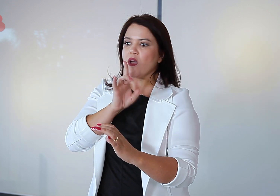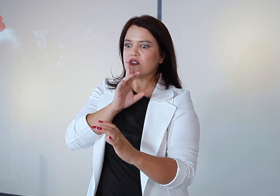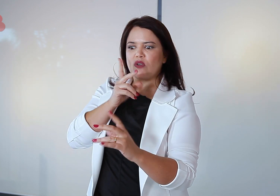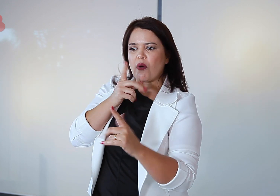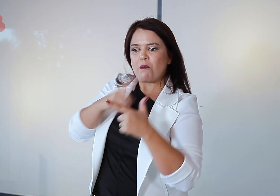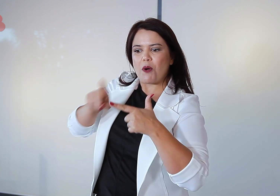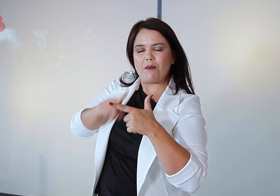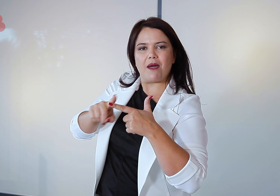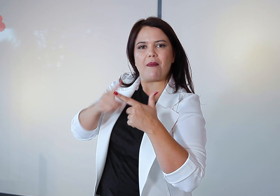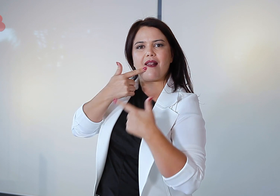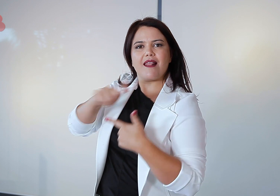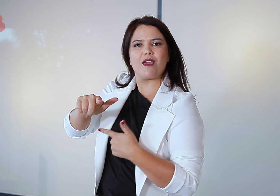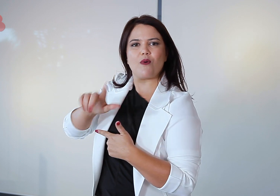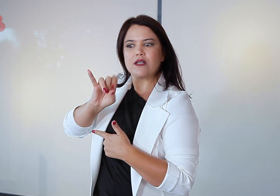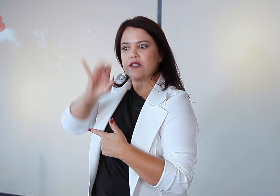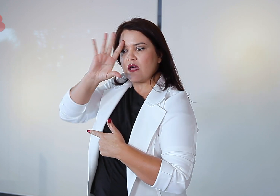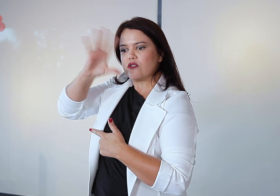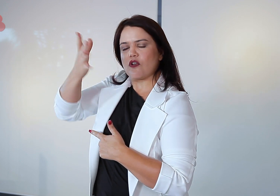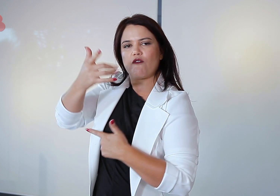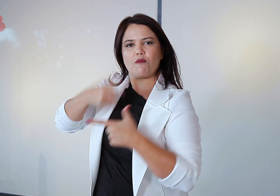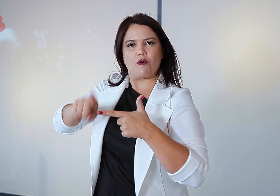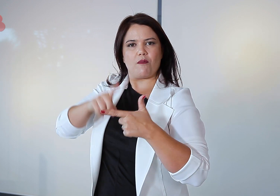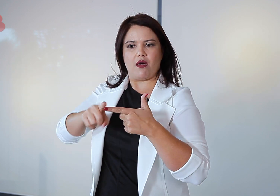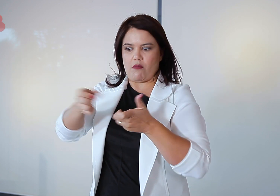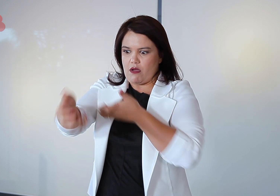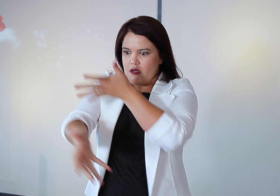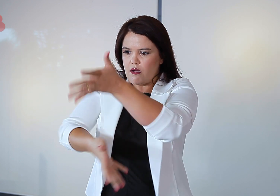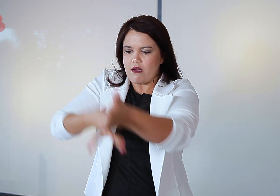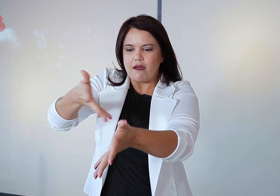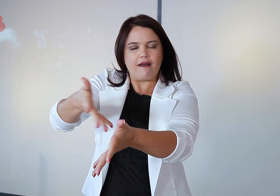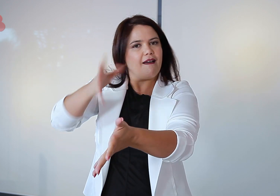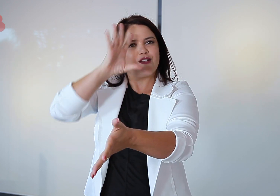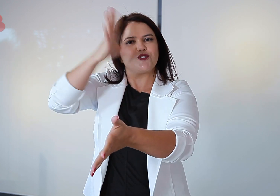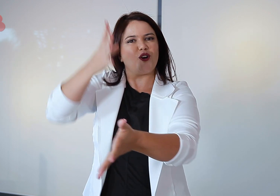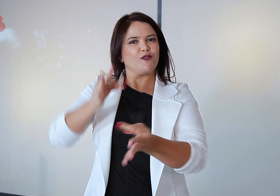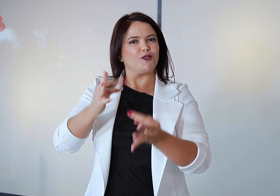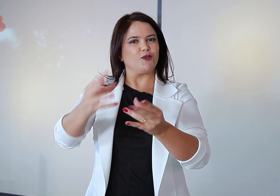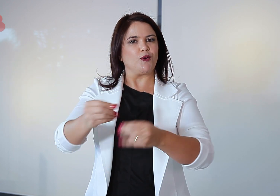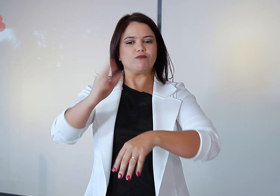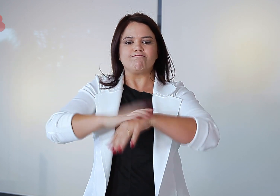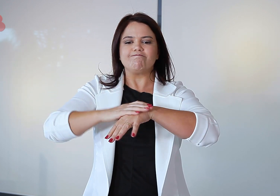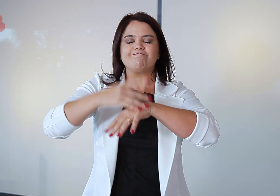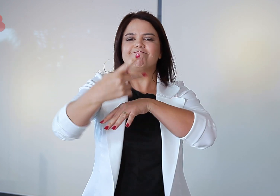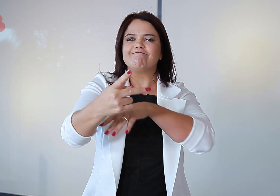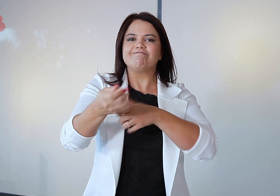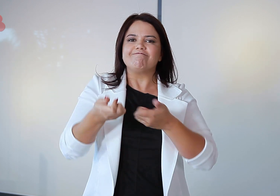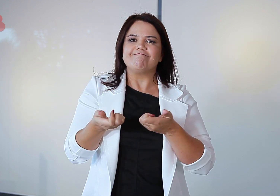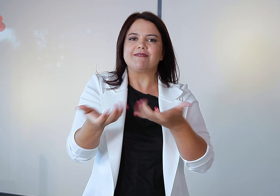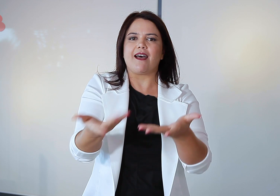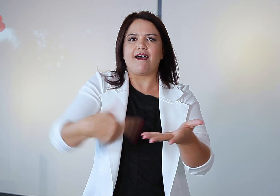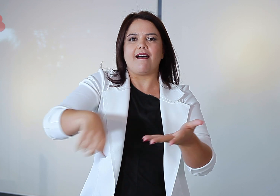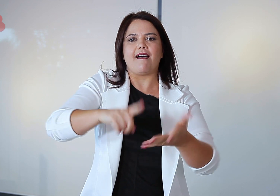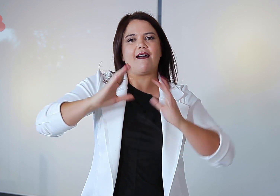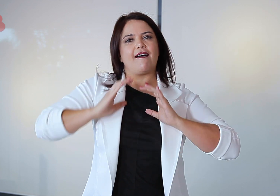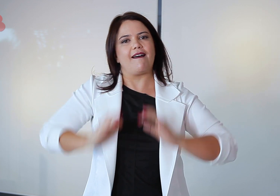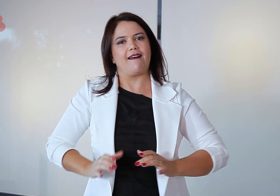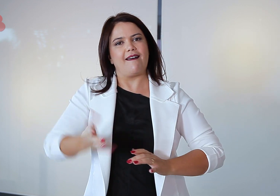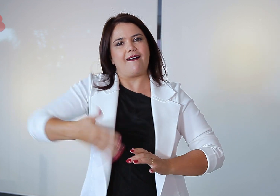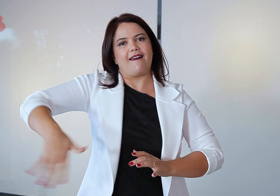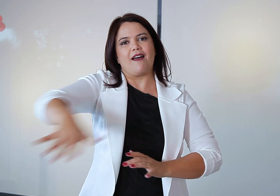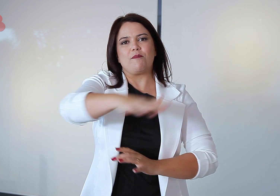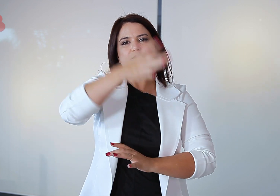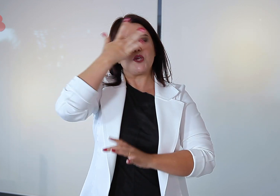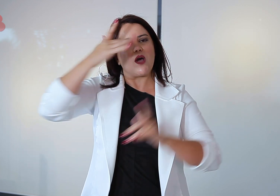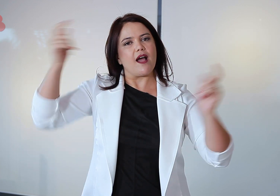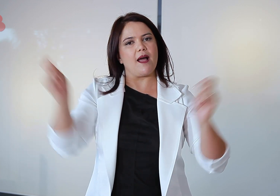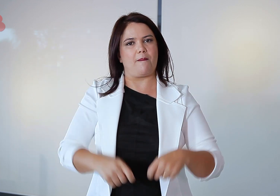passada da melhor maneira possível. Então nós temos também a garantia do ensino de língua, é a língua materna do surdo, é a língua na qual